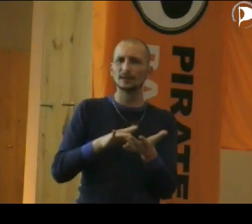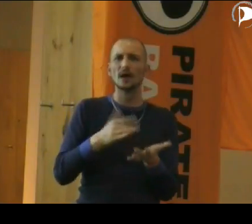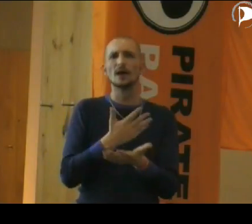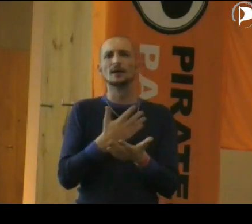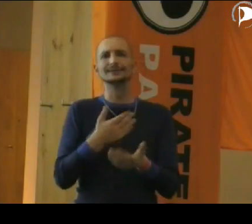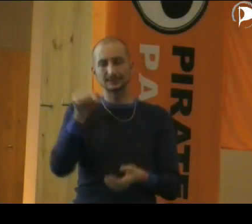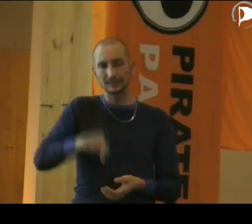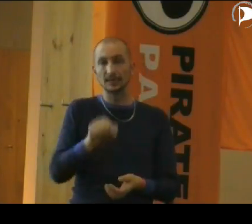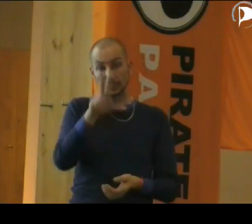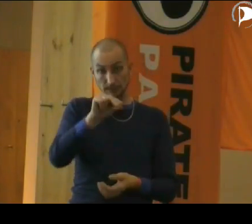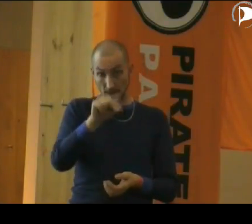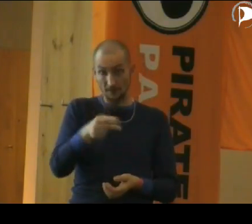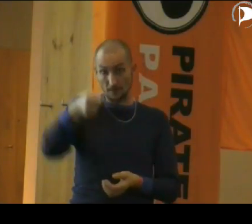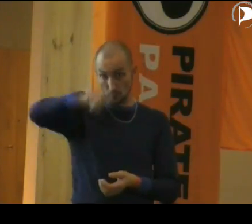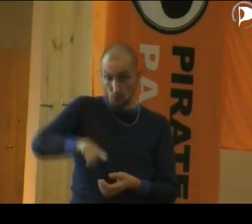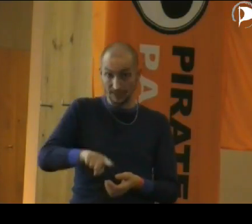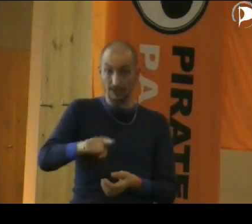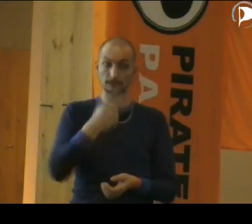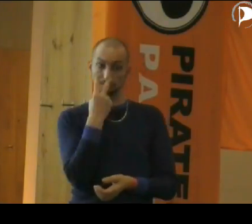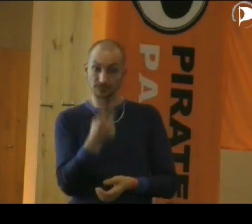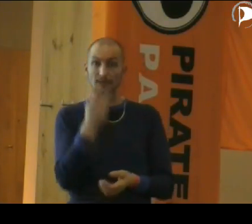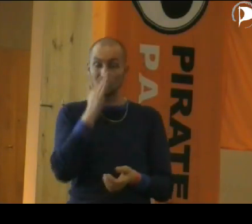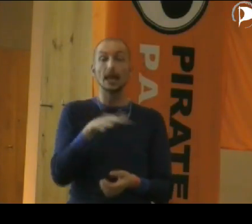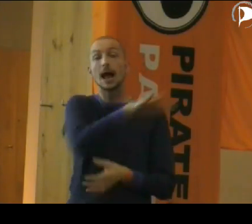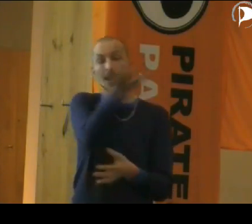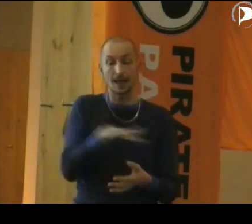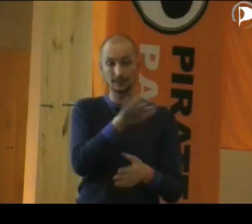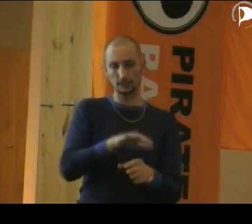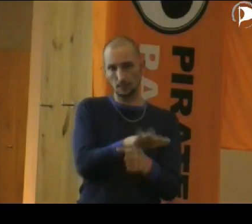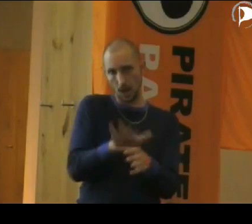nächsten zwölf monate dann welche aussieht wenn du diese auf landesebene